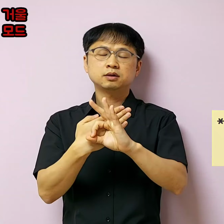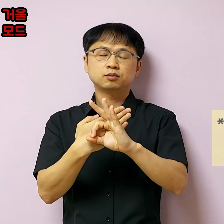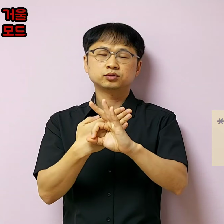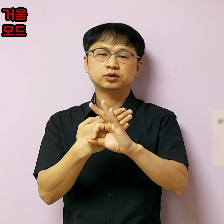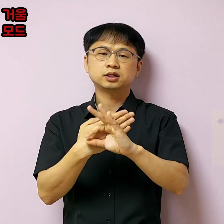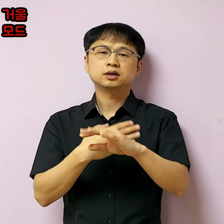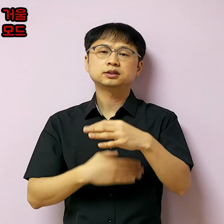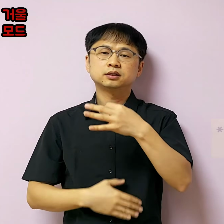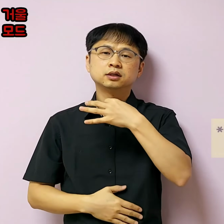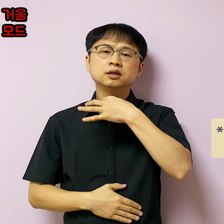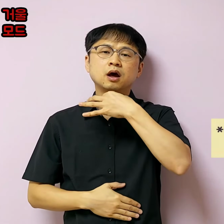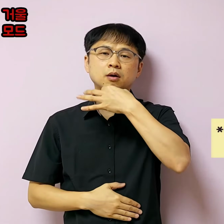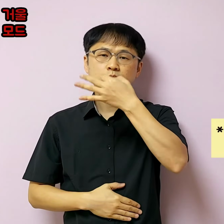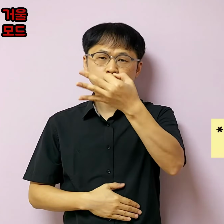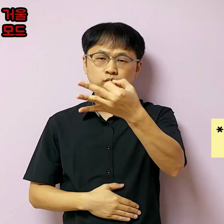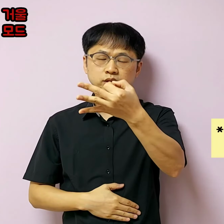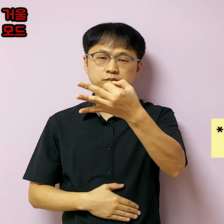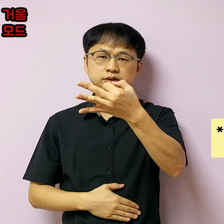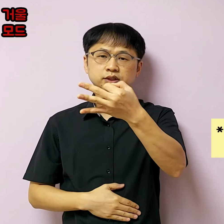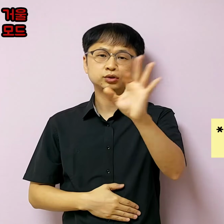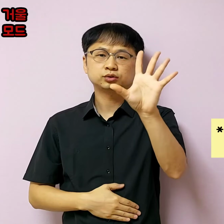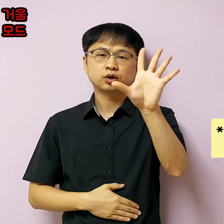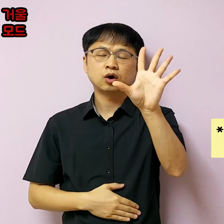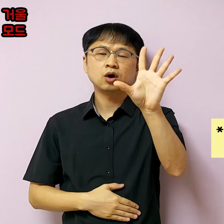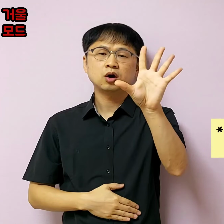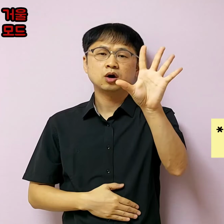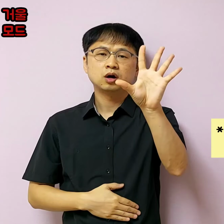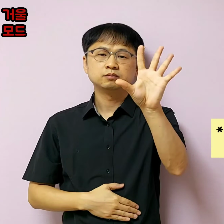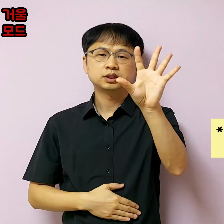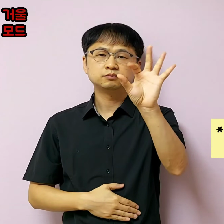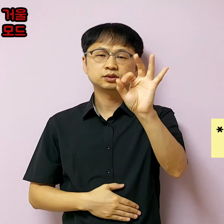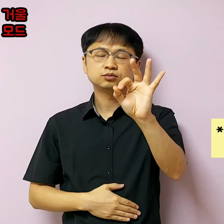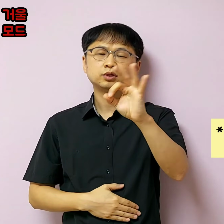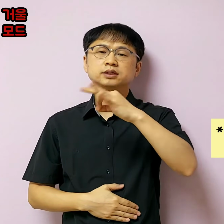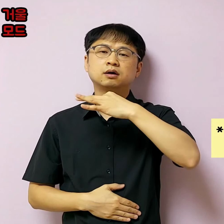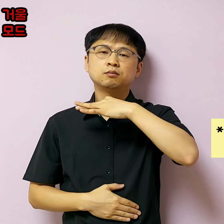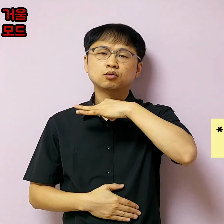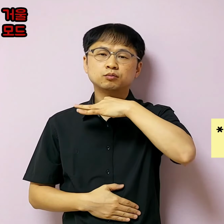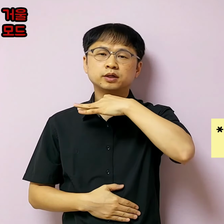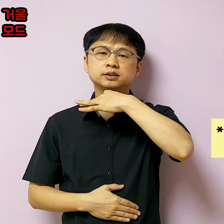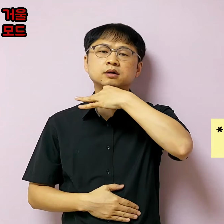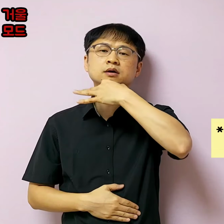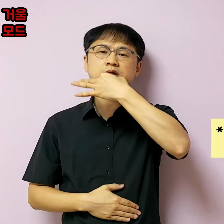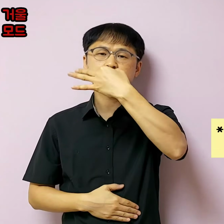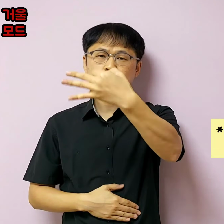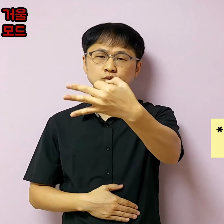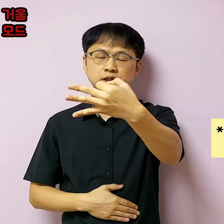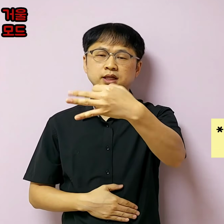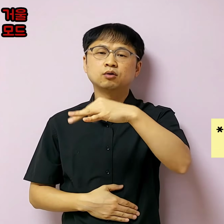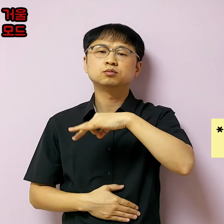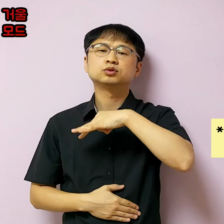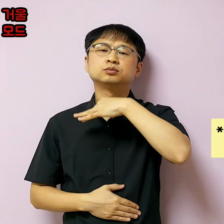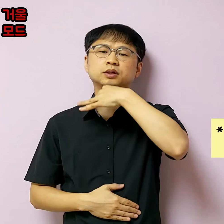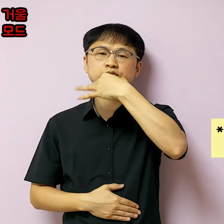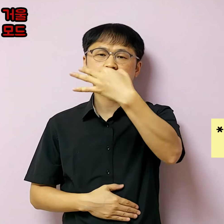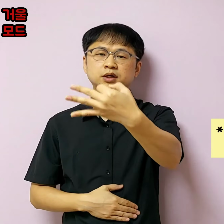들리던 목소리, 여기서는 목소리를 먼저 해주시고요. 엄지검지 둥글게 해서 목구멍에서 입으로 소리가 나오는 모습